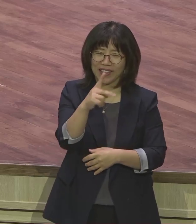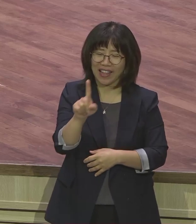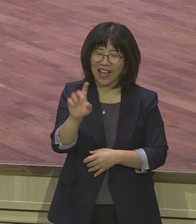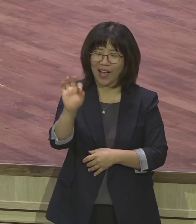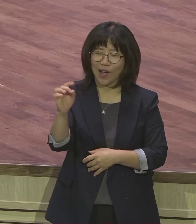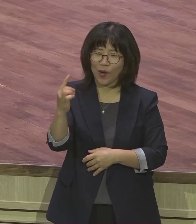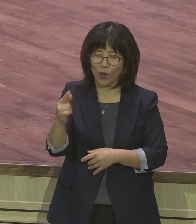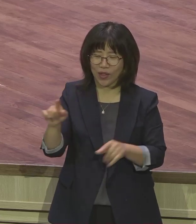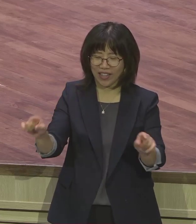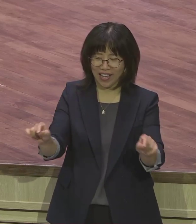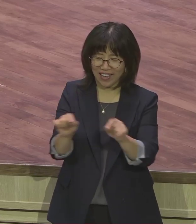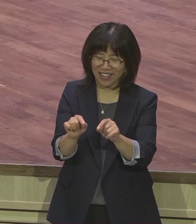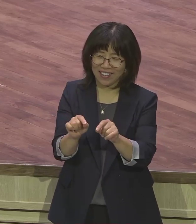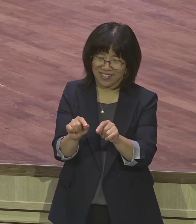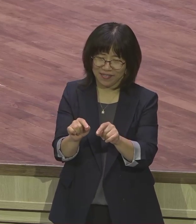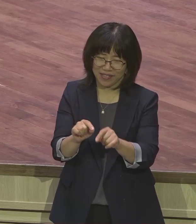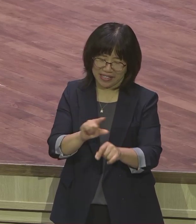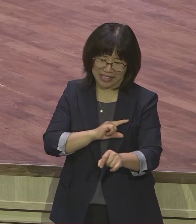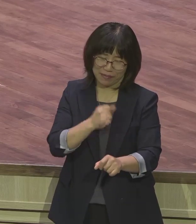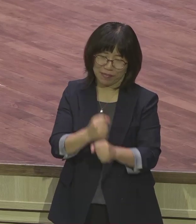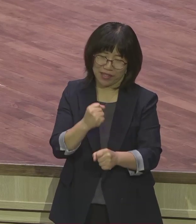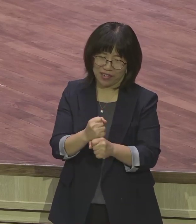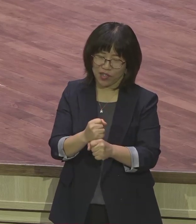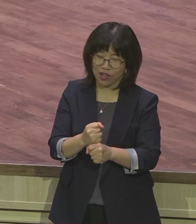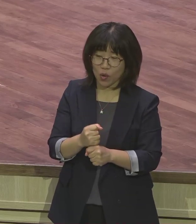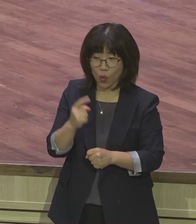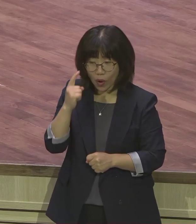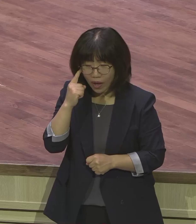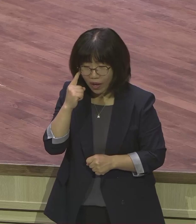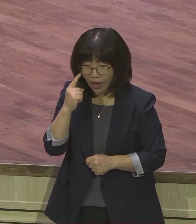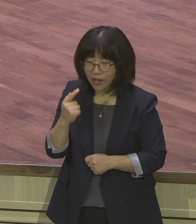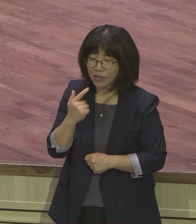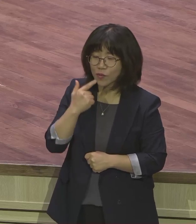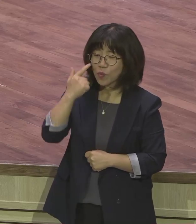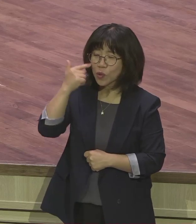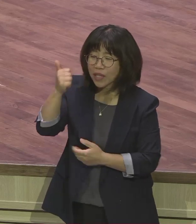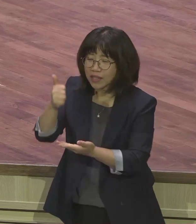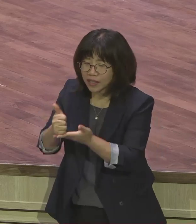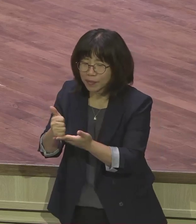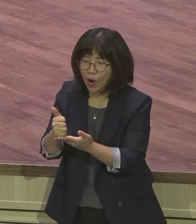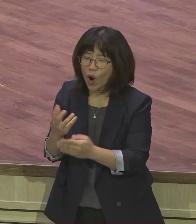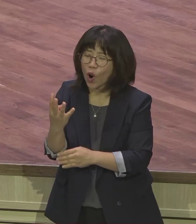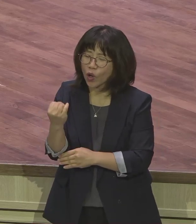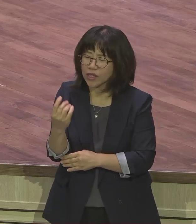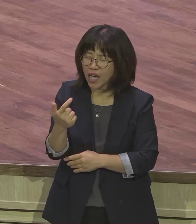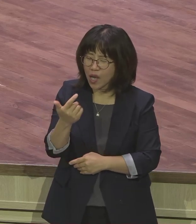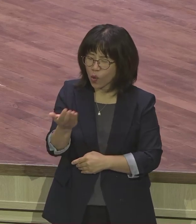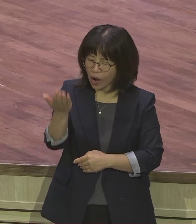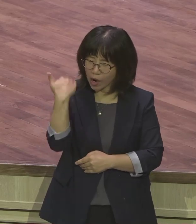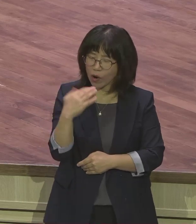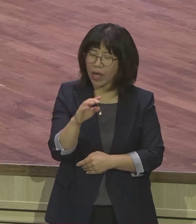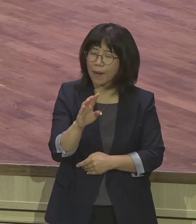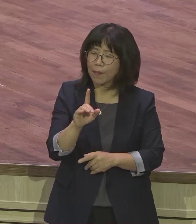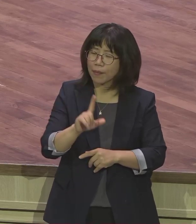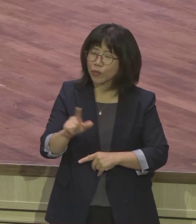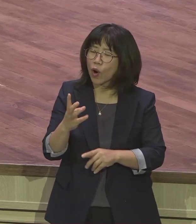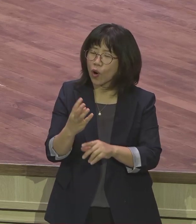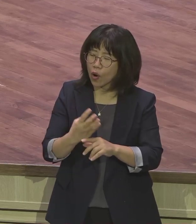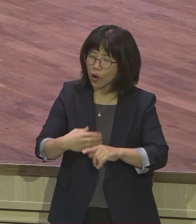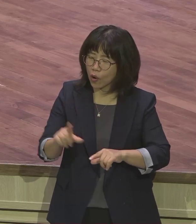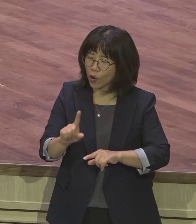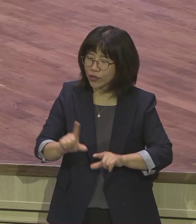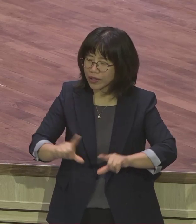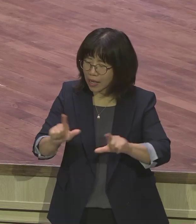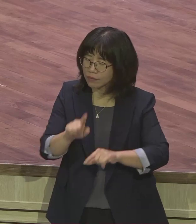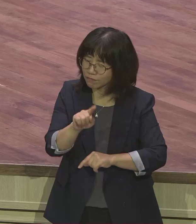어떻게 이렇게 하냐 목사님 메시지 몇 년 몇 년 년 그때 말씀하실 때 기도원 말씀하셔서